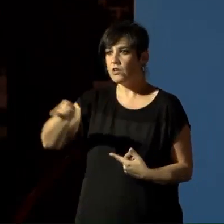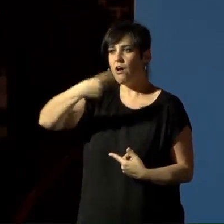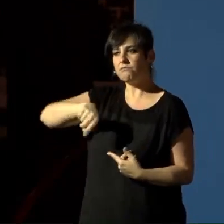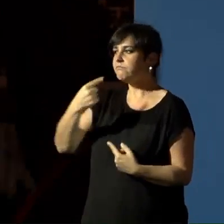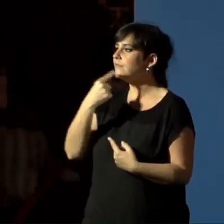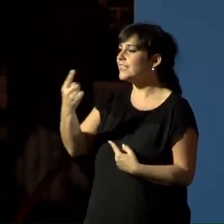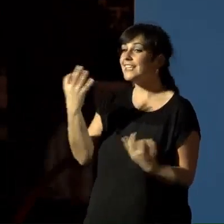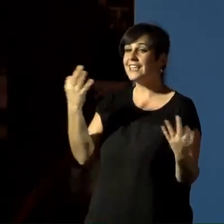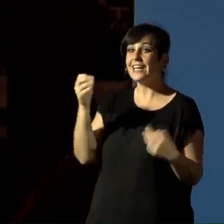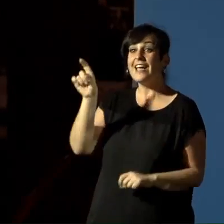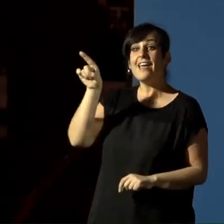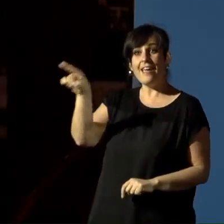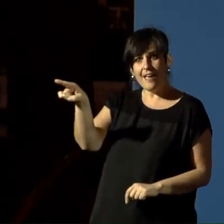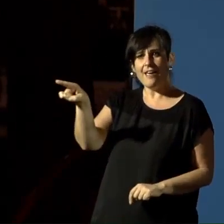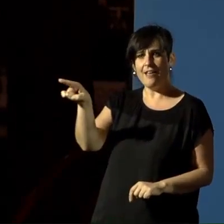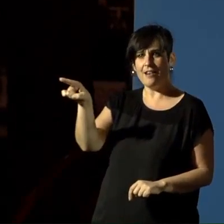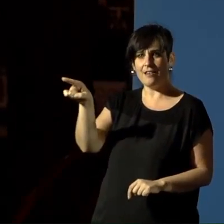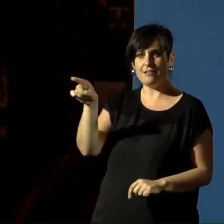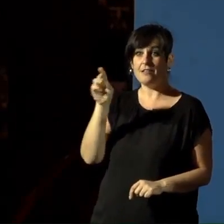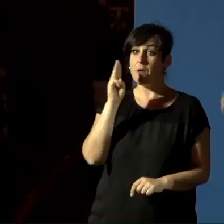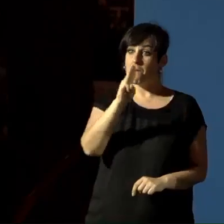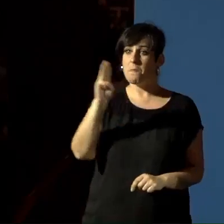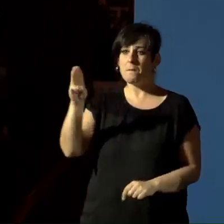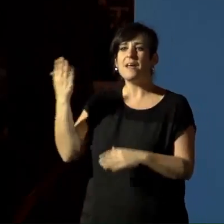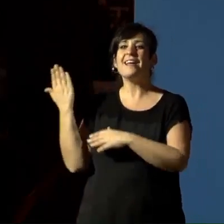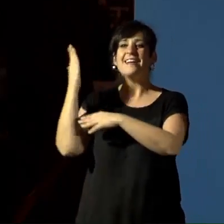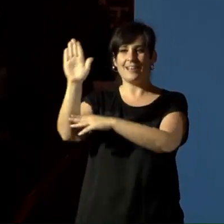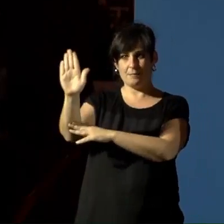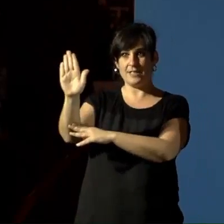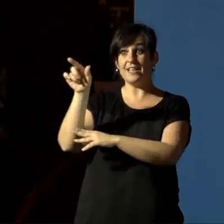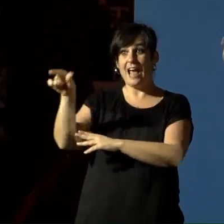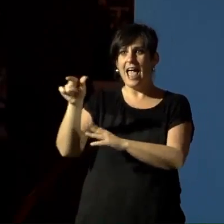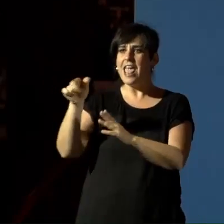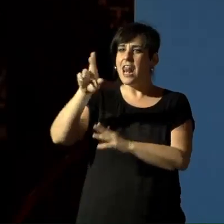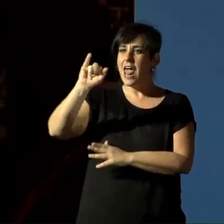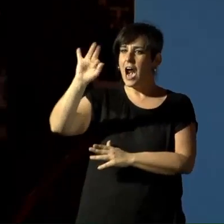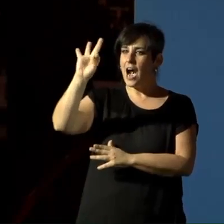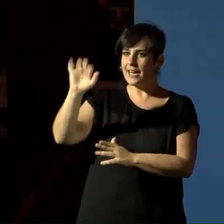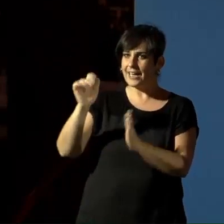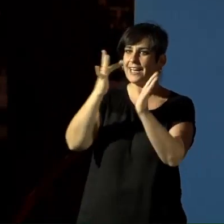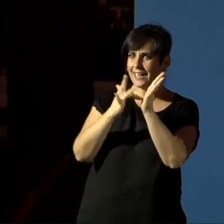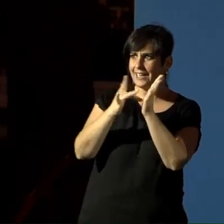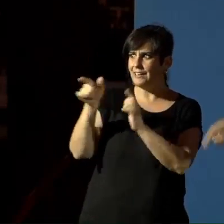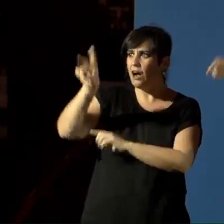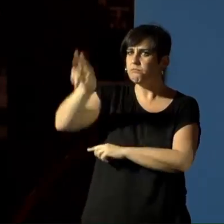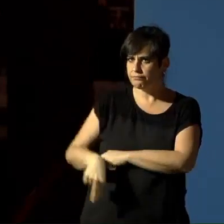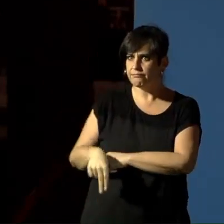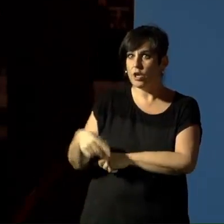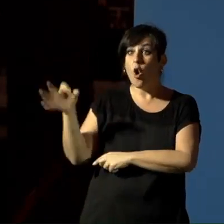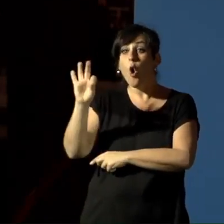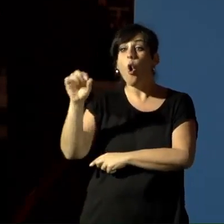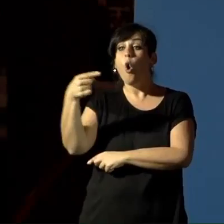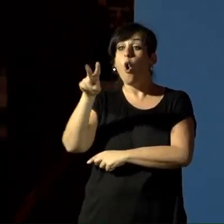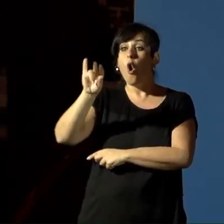el representa o mesmo do Partido Popular, que el é Rita Barberá, que el é Guindos, ese home que fai da